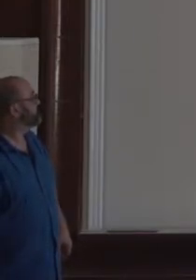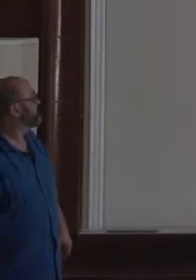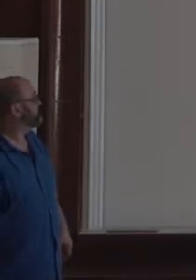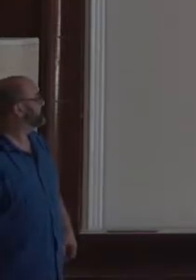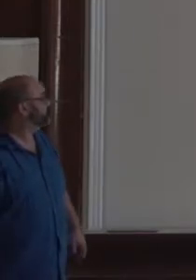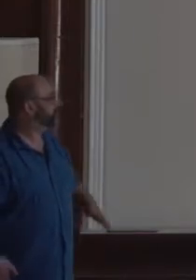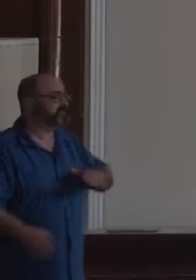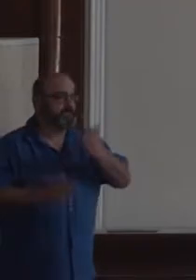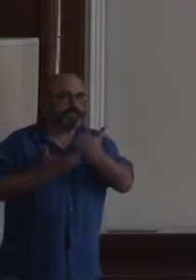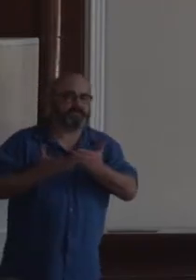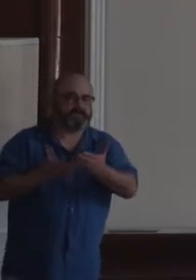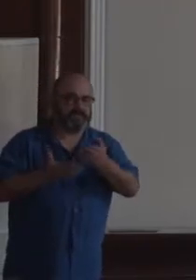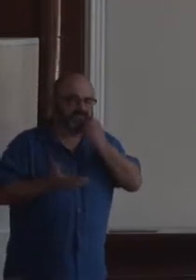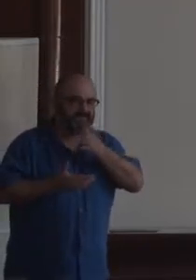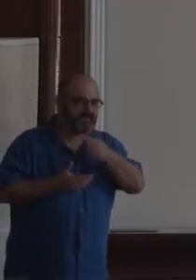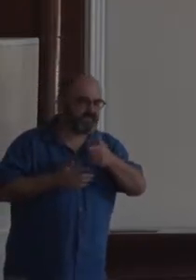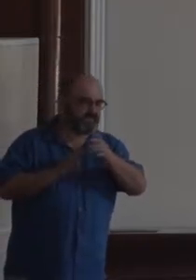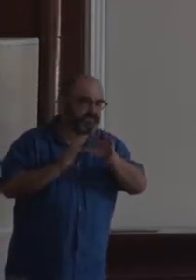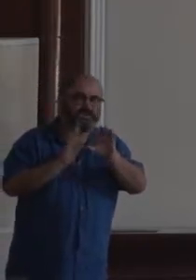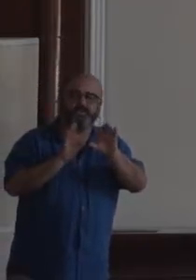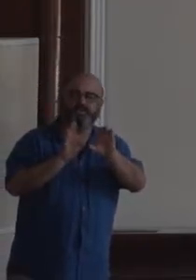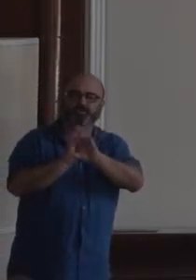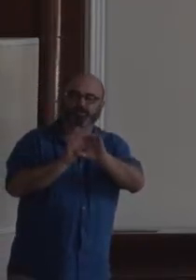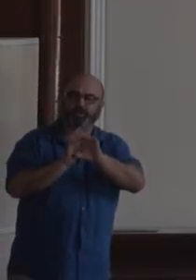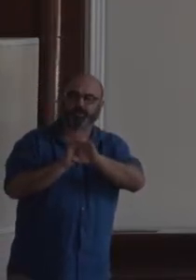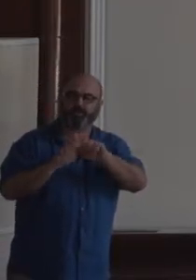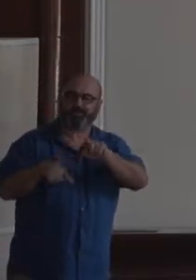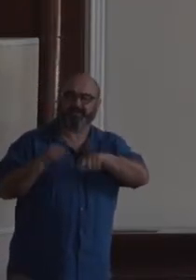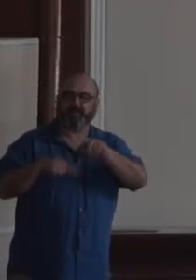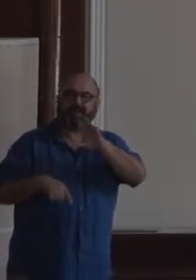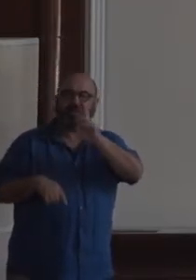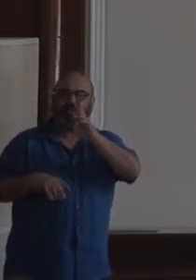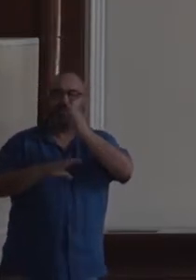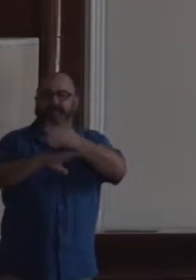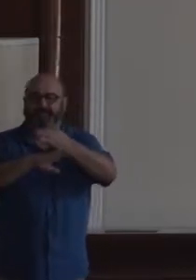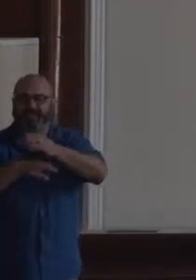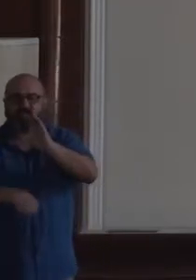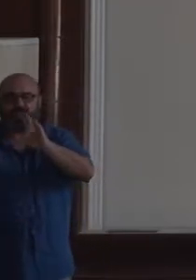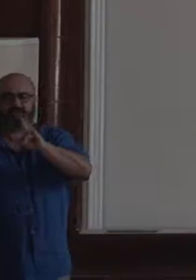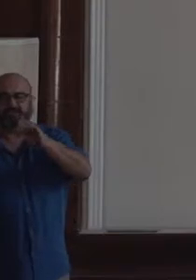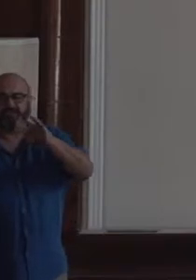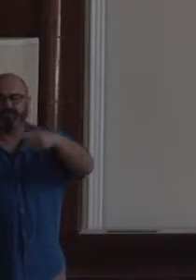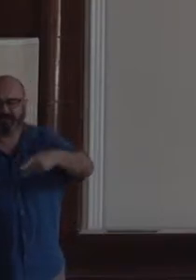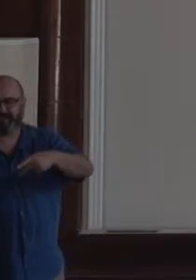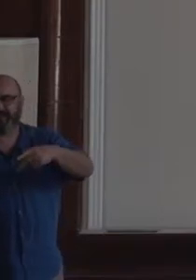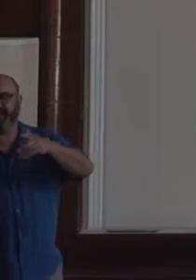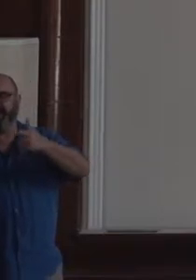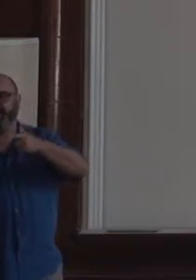Un autre cas qui est fréquent, c'est quand on a du code qui dépend d'API, HTTP, du code qui va faire des requêtes.